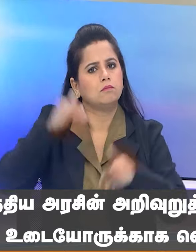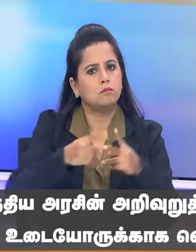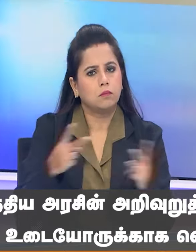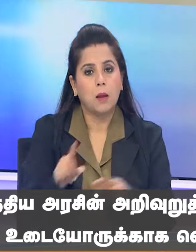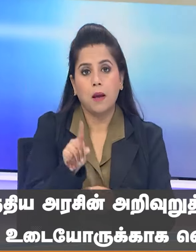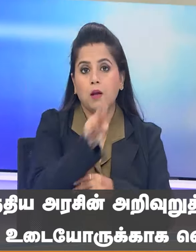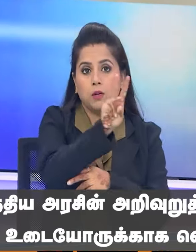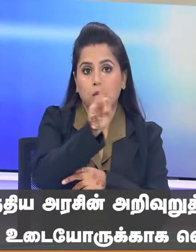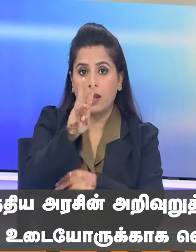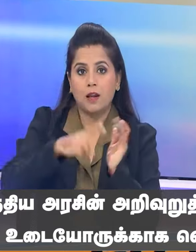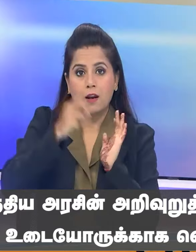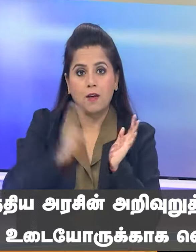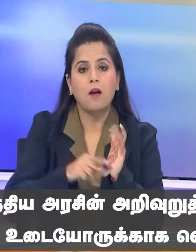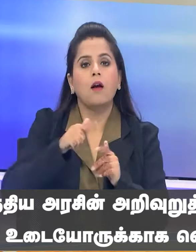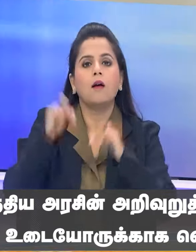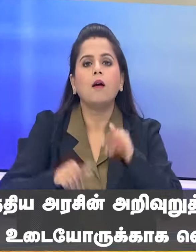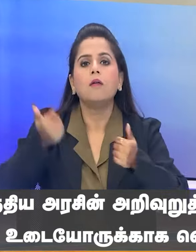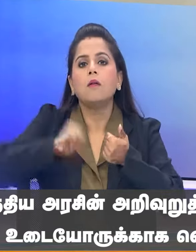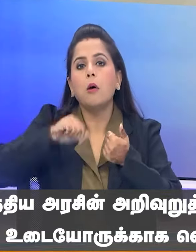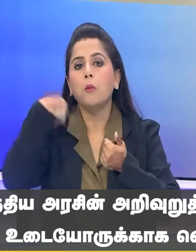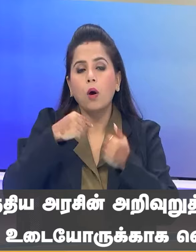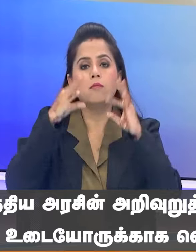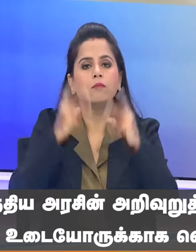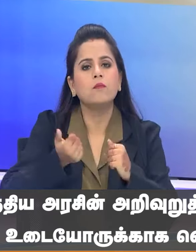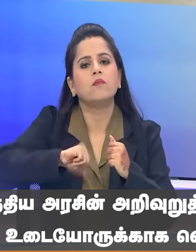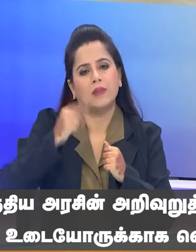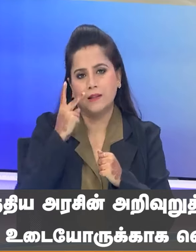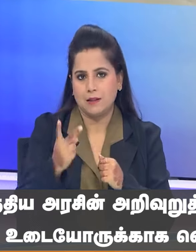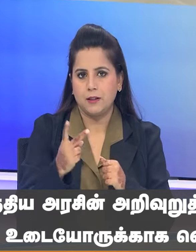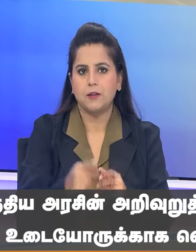जबकि 23 नवंबर को वोटों की गिनती की जाएगी